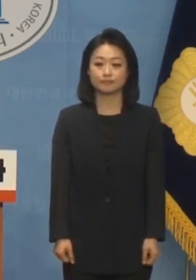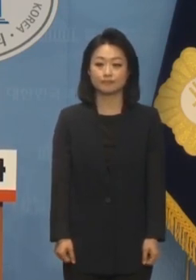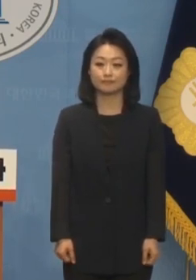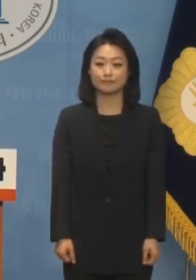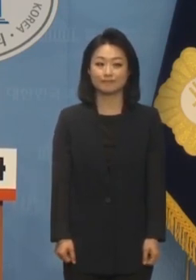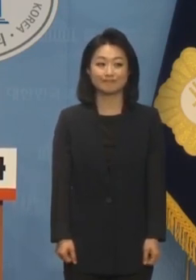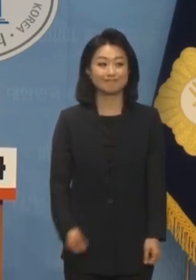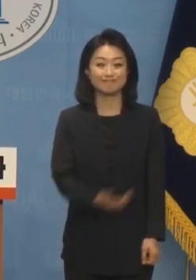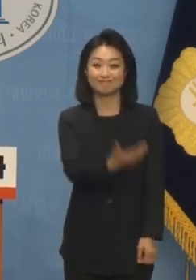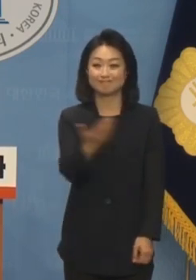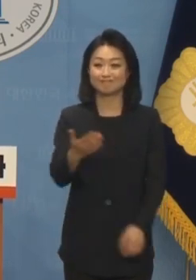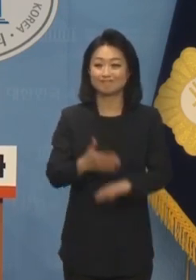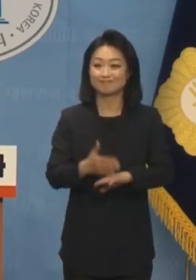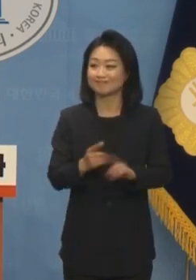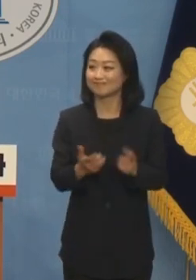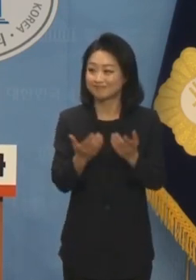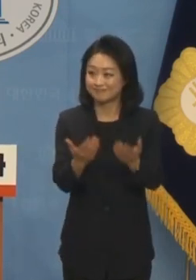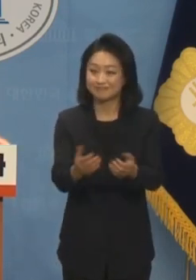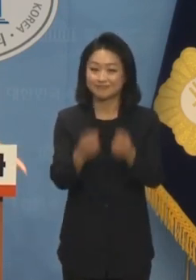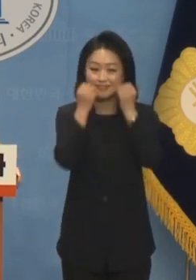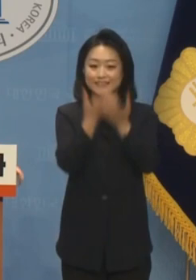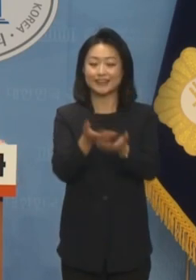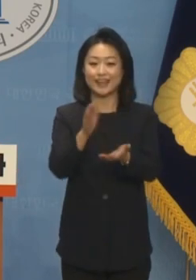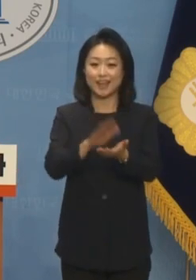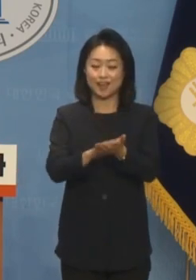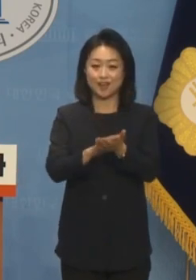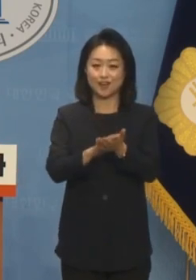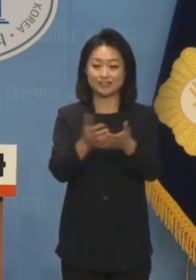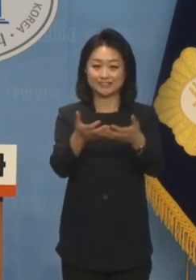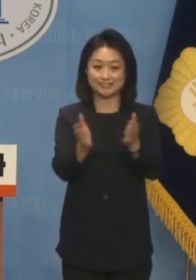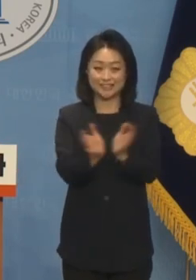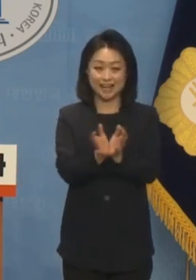네, 나와주셔서 감사합니다. 개혁신당